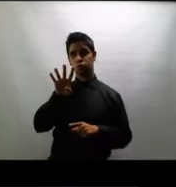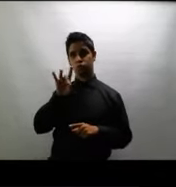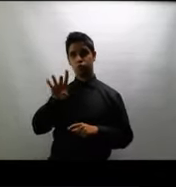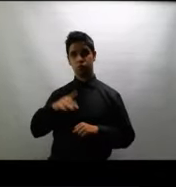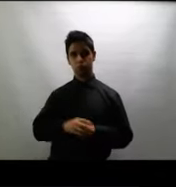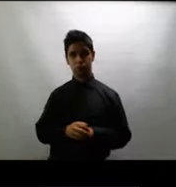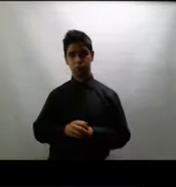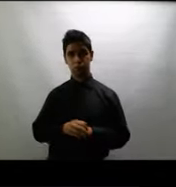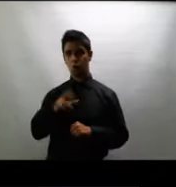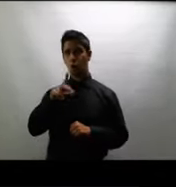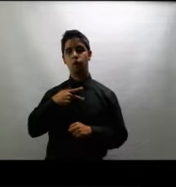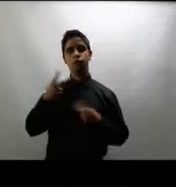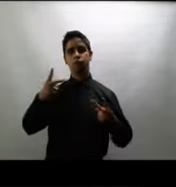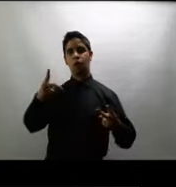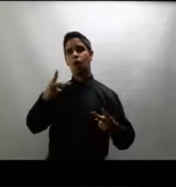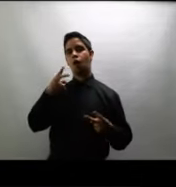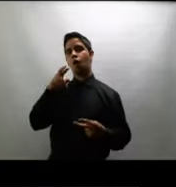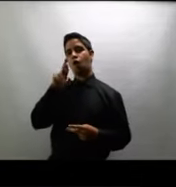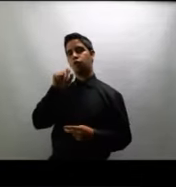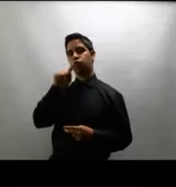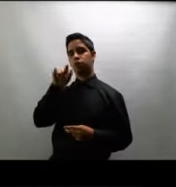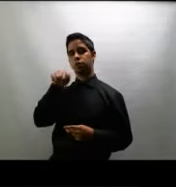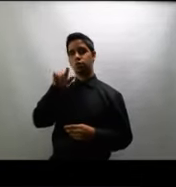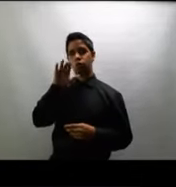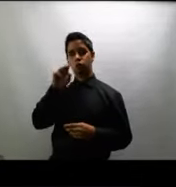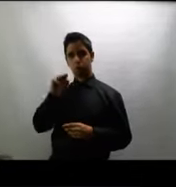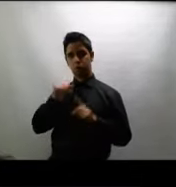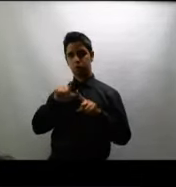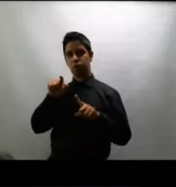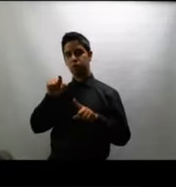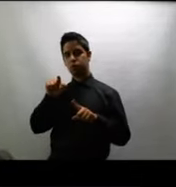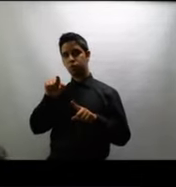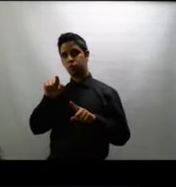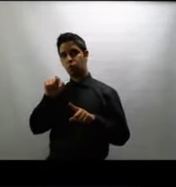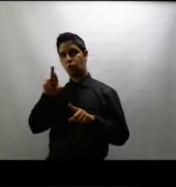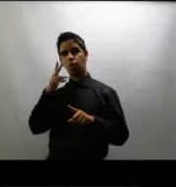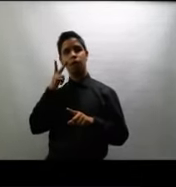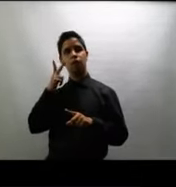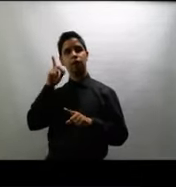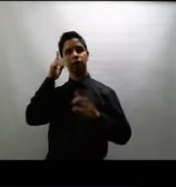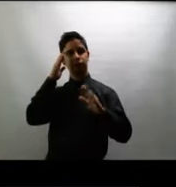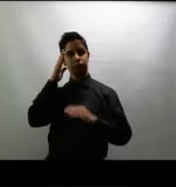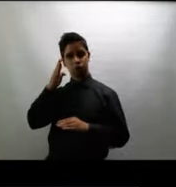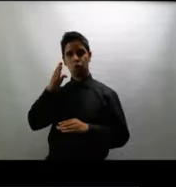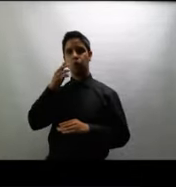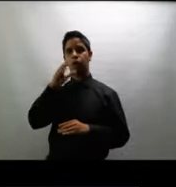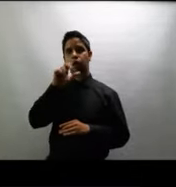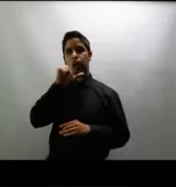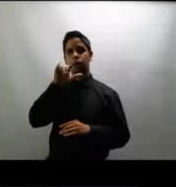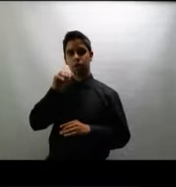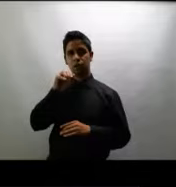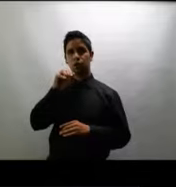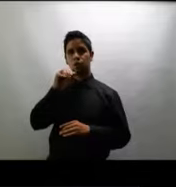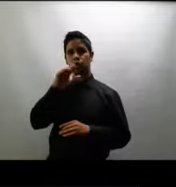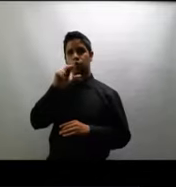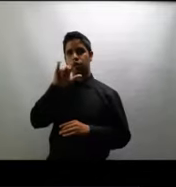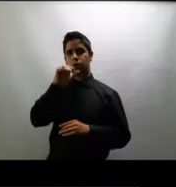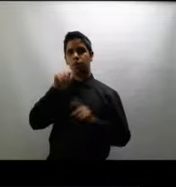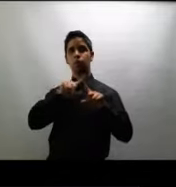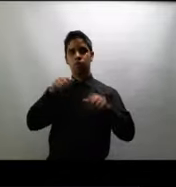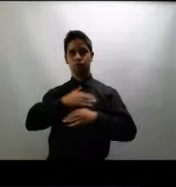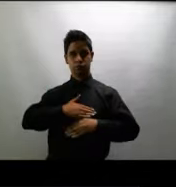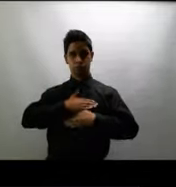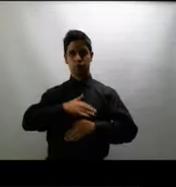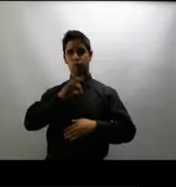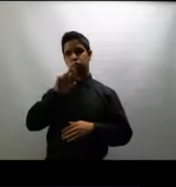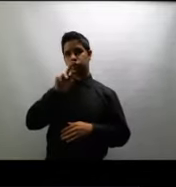274-8484 o visitando a fruteri.com con 2T y una Y. O ve directo a la calle Guayama y, mientras esperas, disfruta de